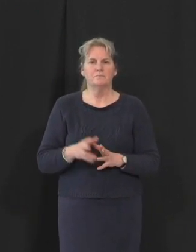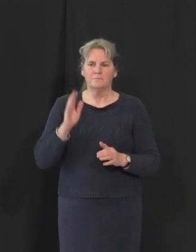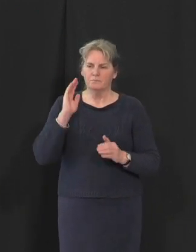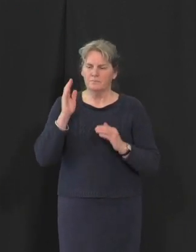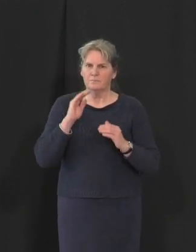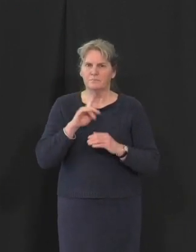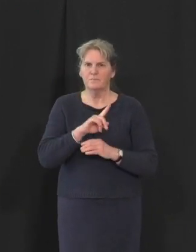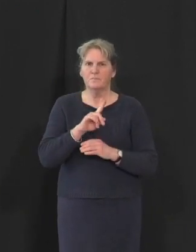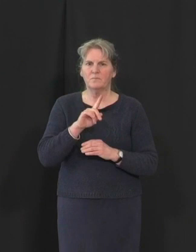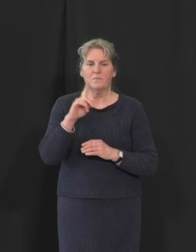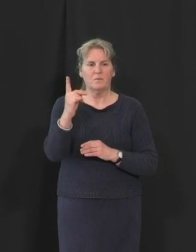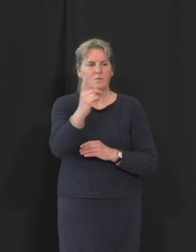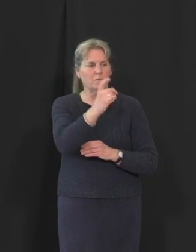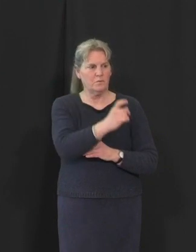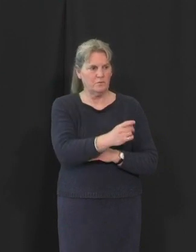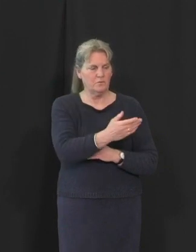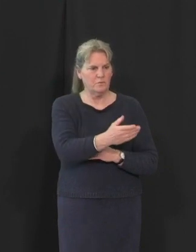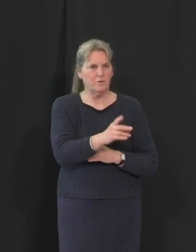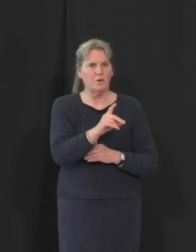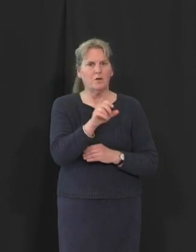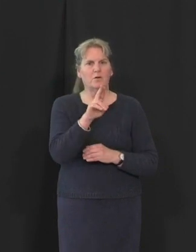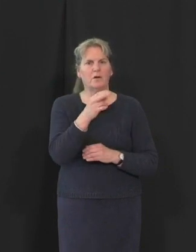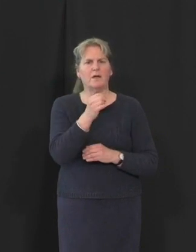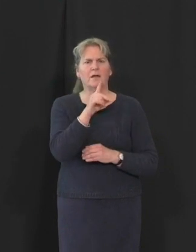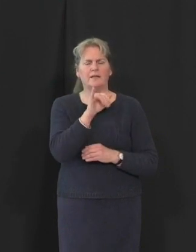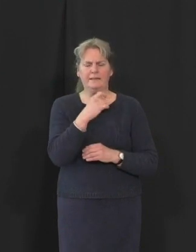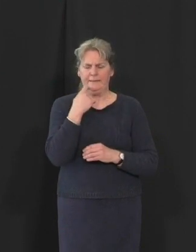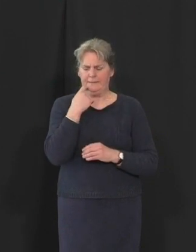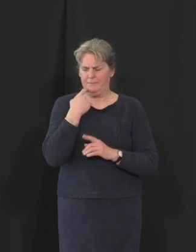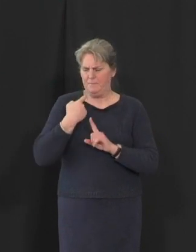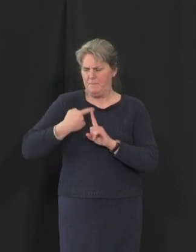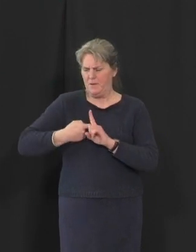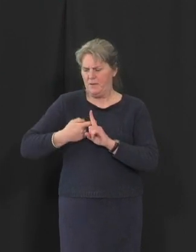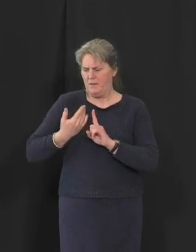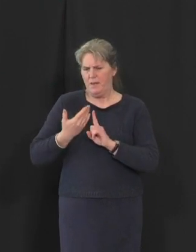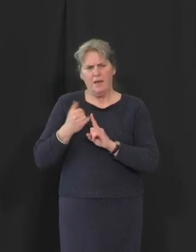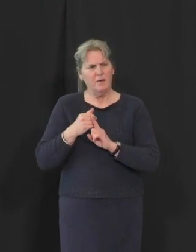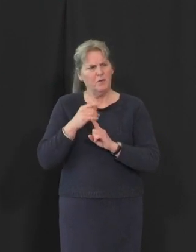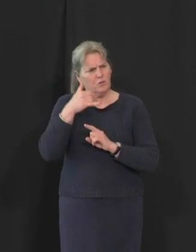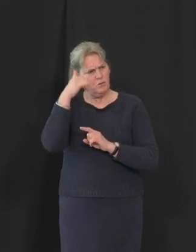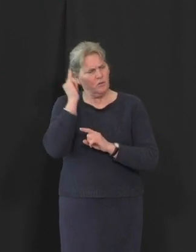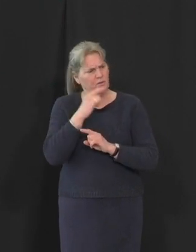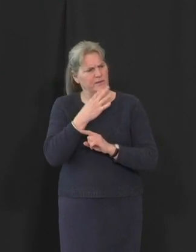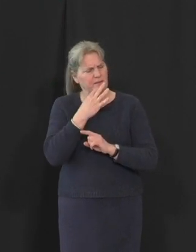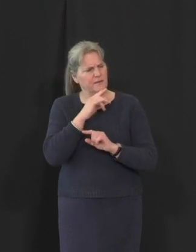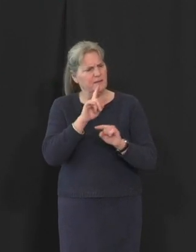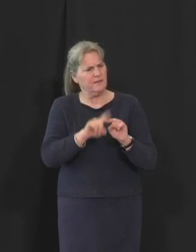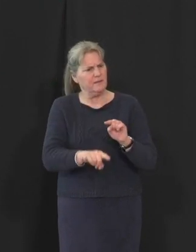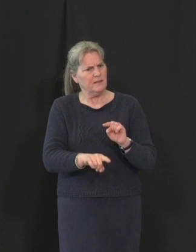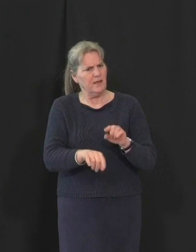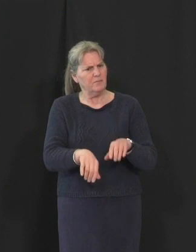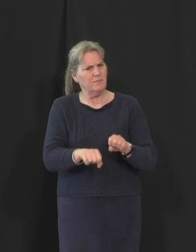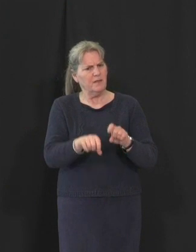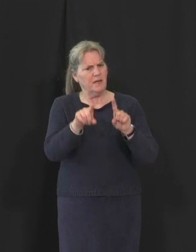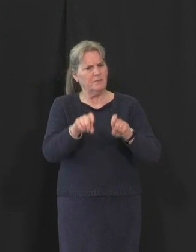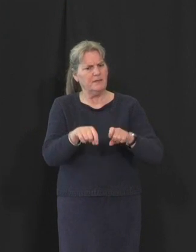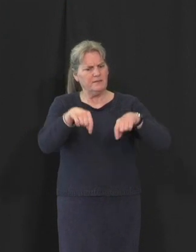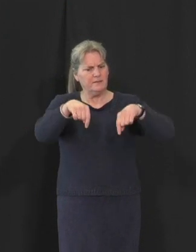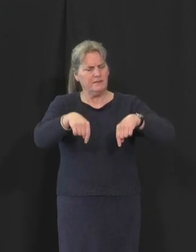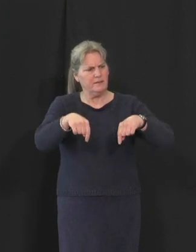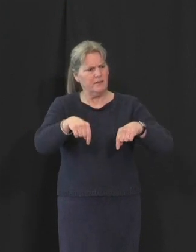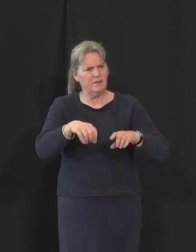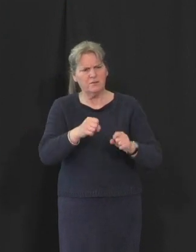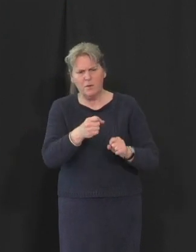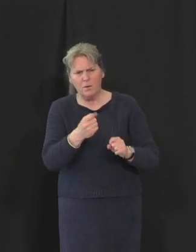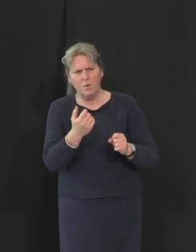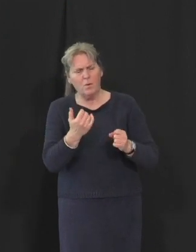Hi, a question for Dr. Hanley. Earlier this month, you said that the Yukon wasn't capable of conducting tests here. I'm hoping